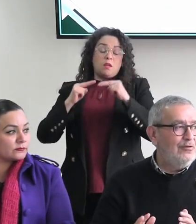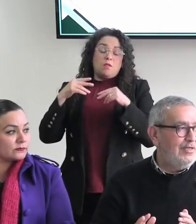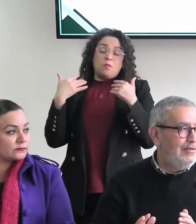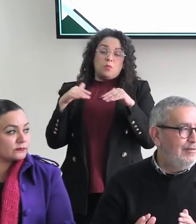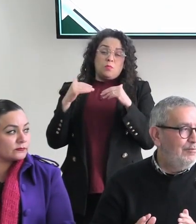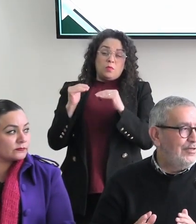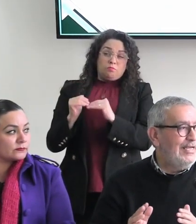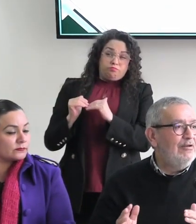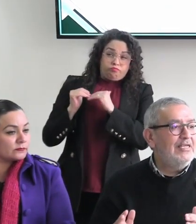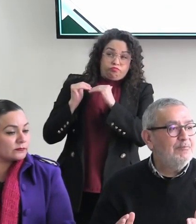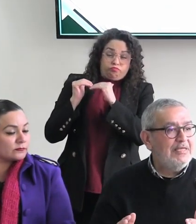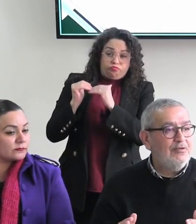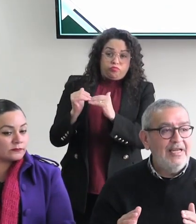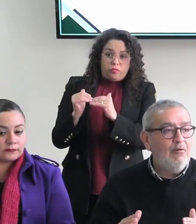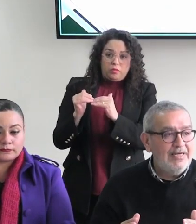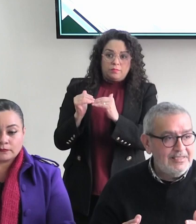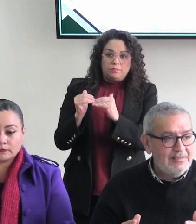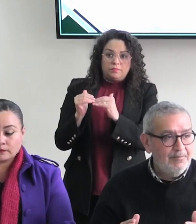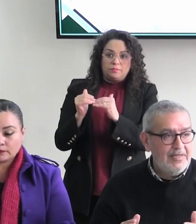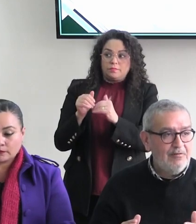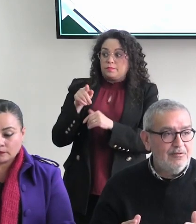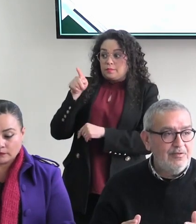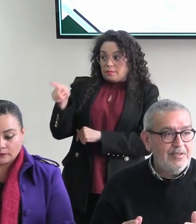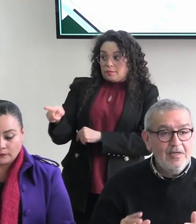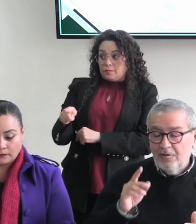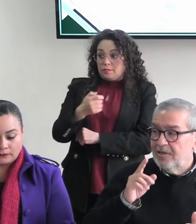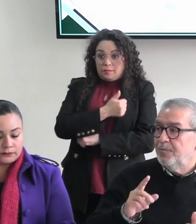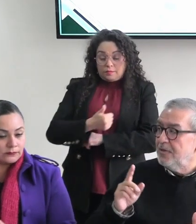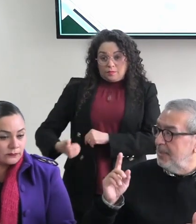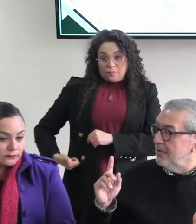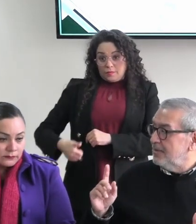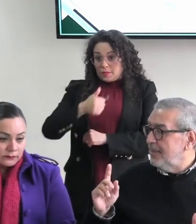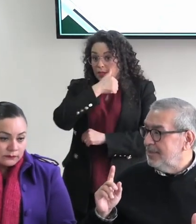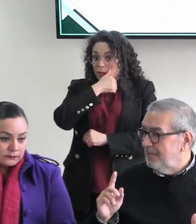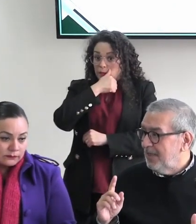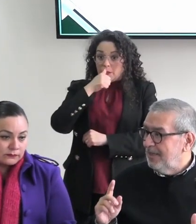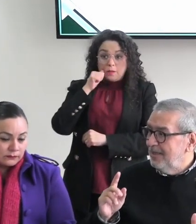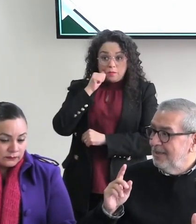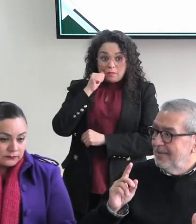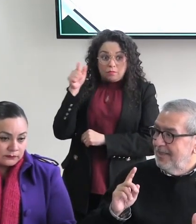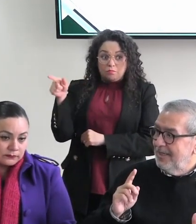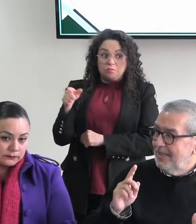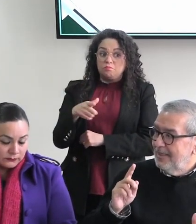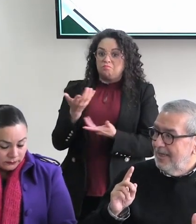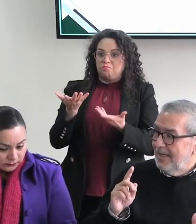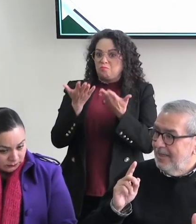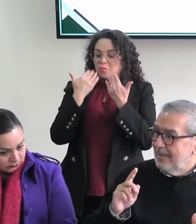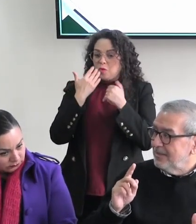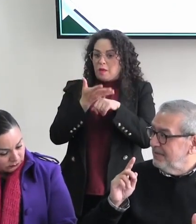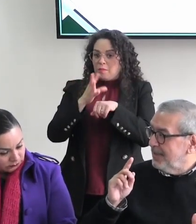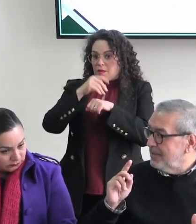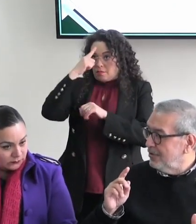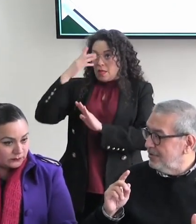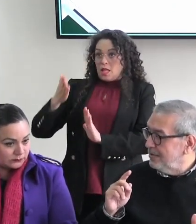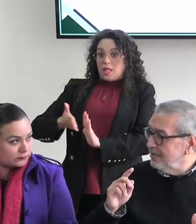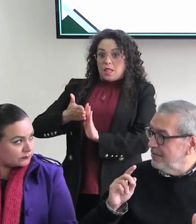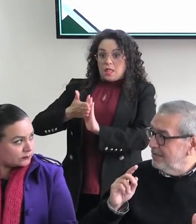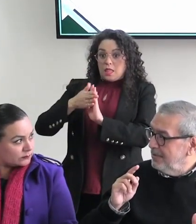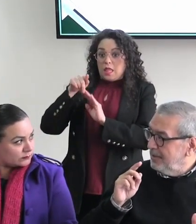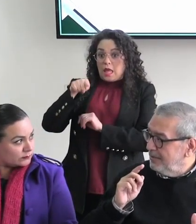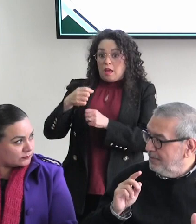podido construir, porque ahí no hay espacio en la Juárez para construir, donde por cierto está el tema de la